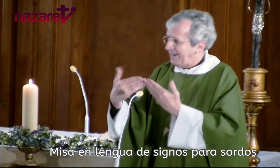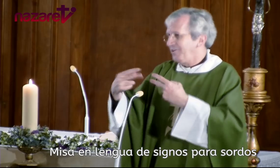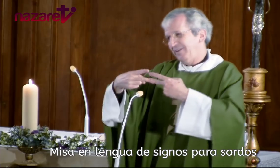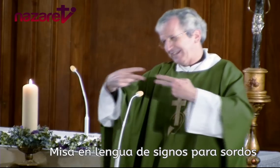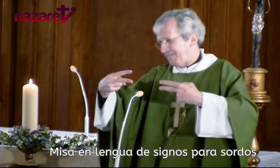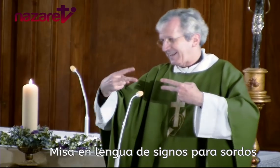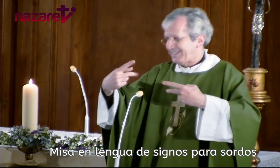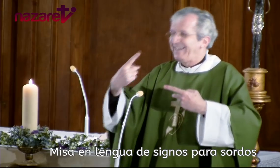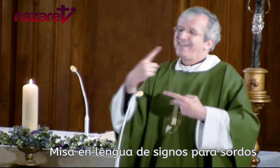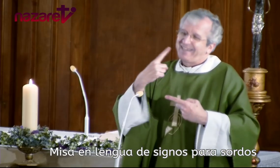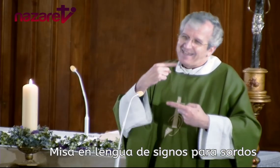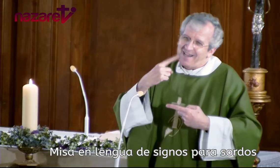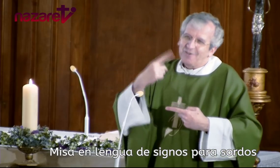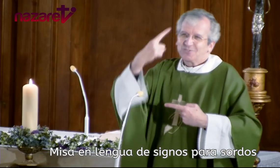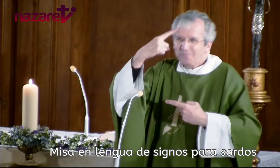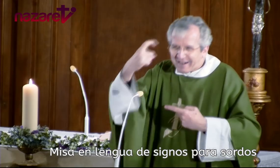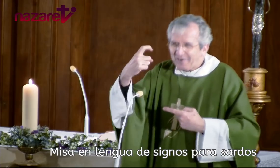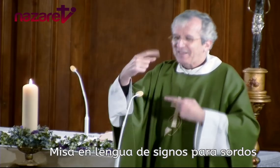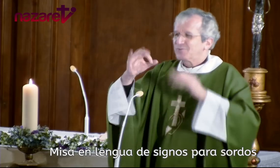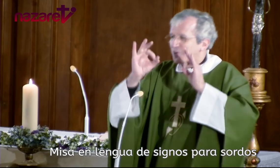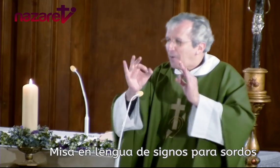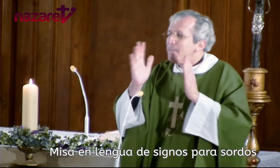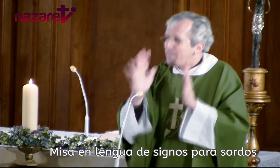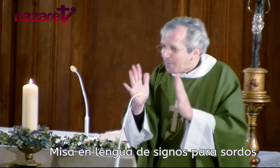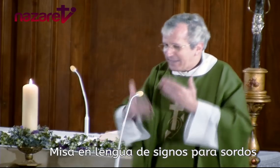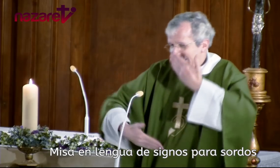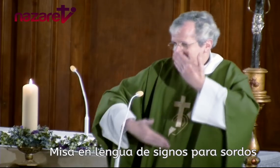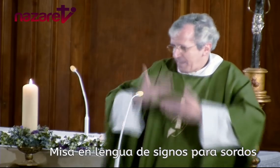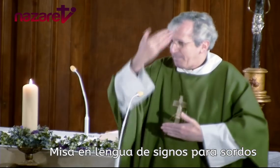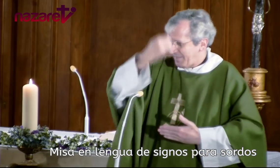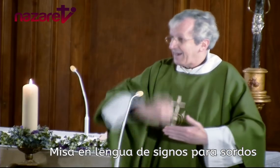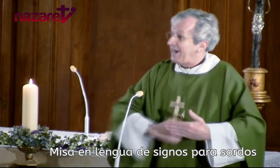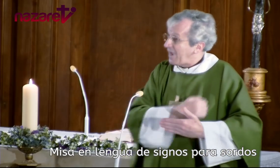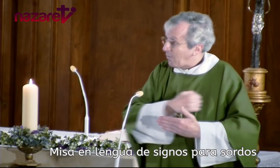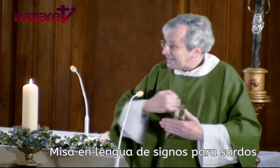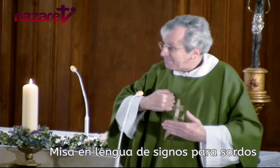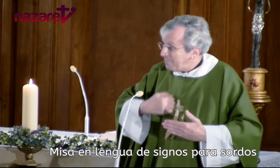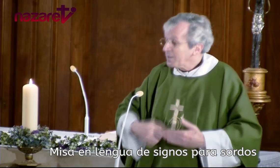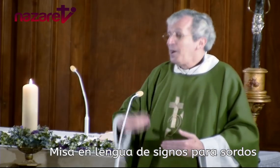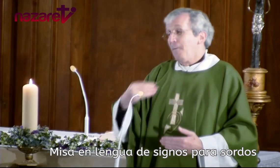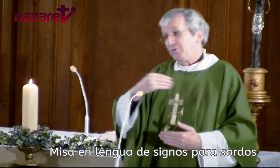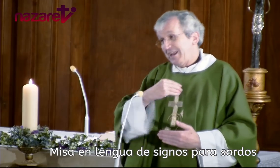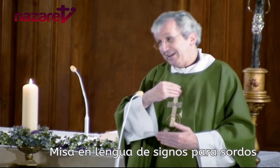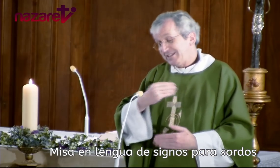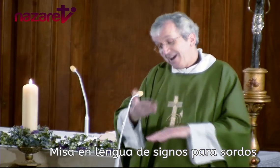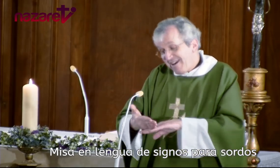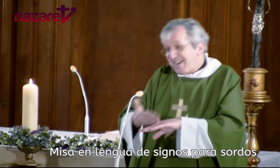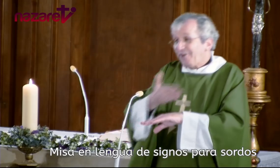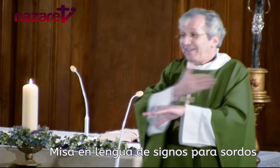Evangelio, esa frase que ya costumbre recordamos como propia de empezar la Cuaresma, pues la Iglesia ya con